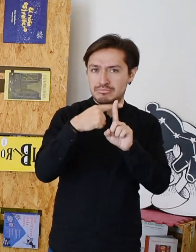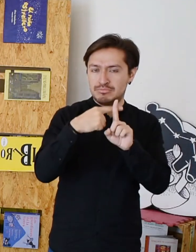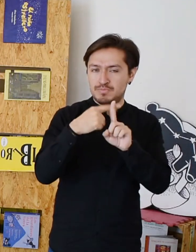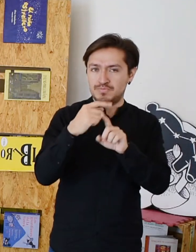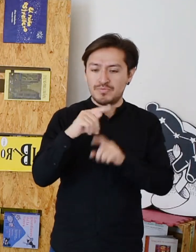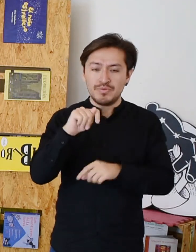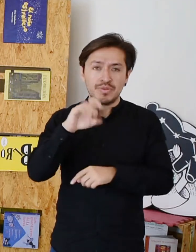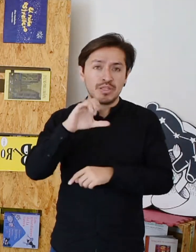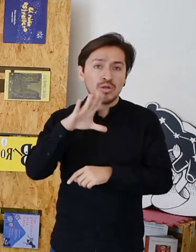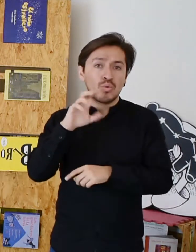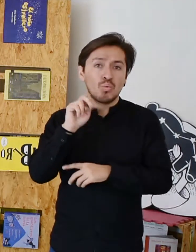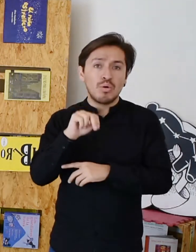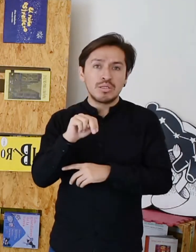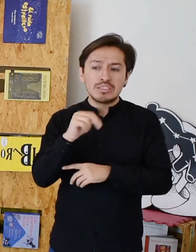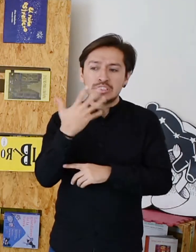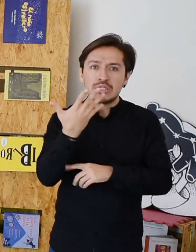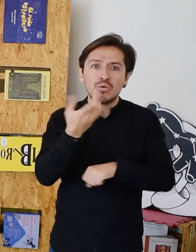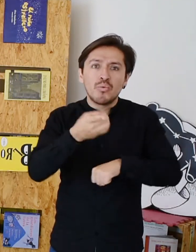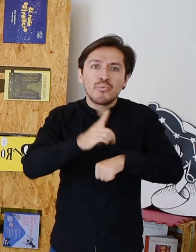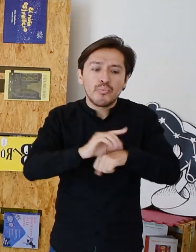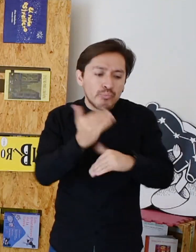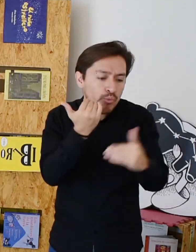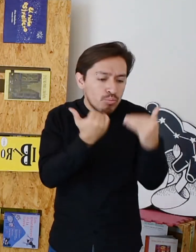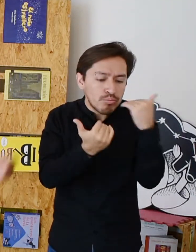llevaba 5 días sin comer.